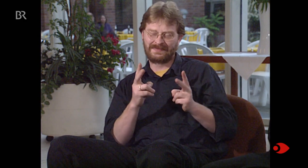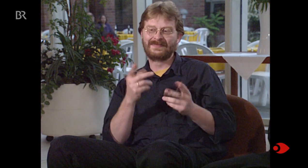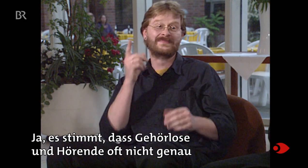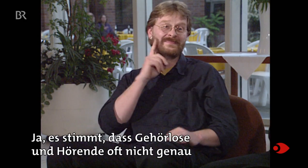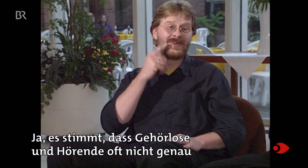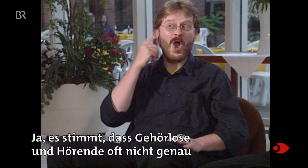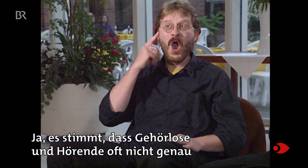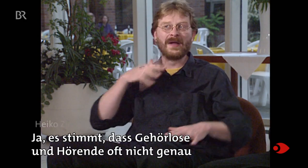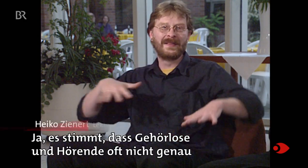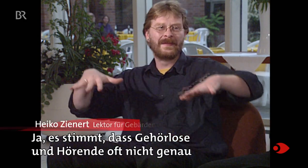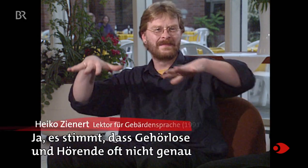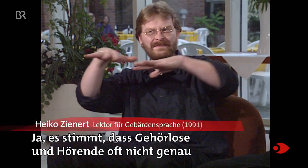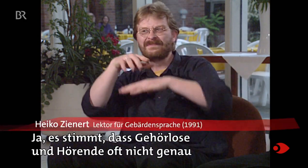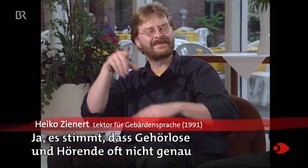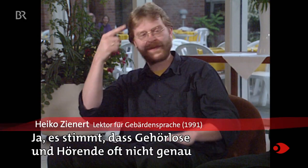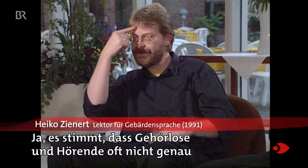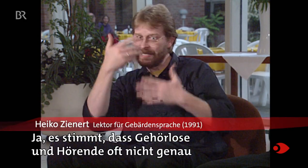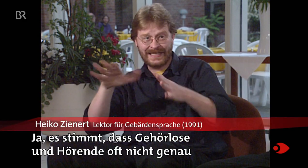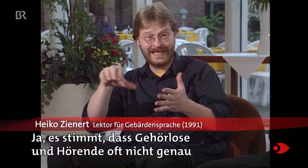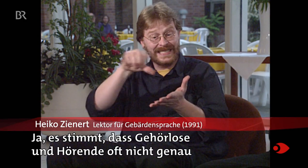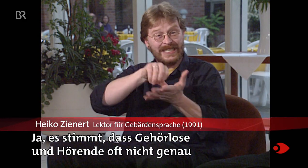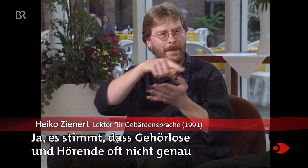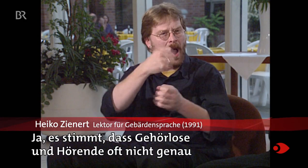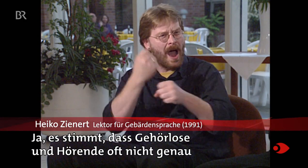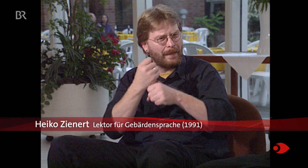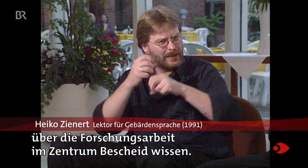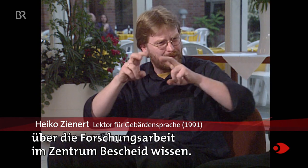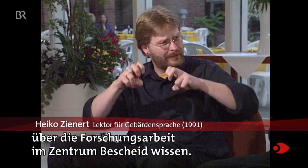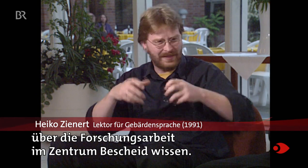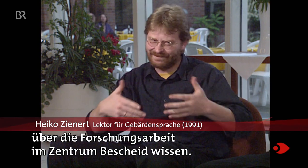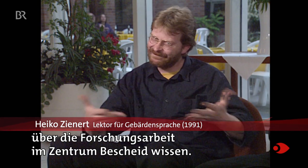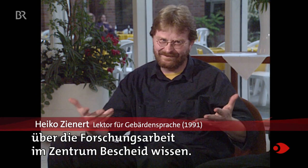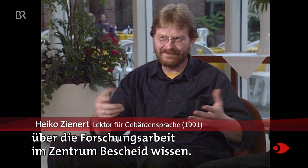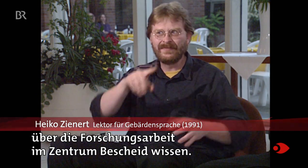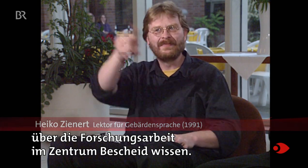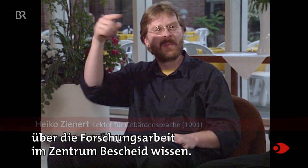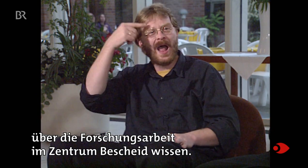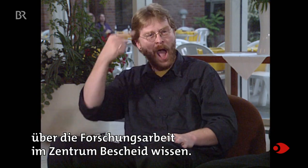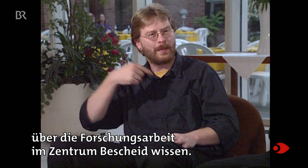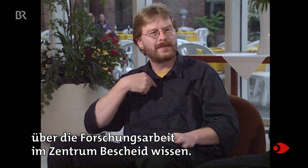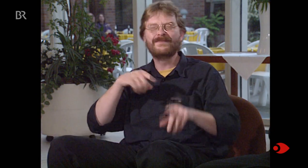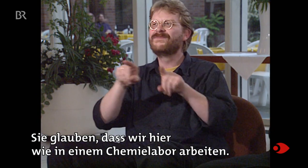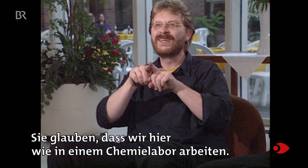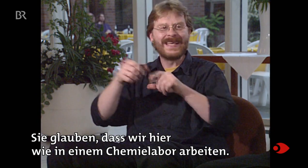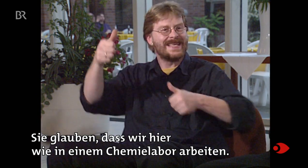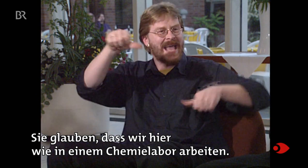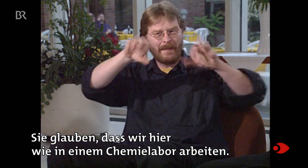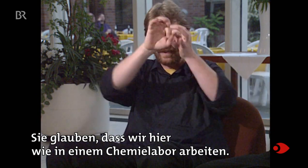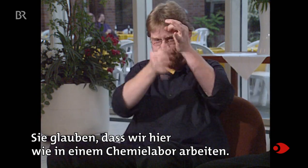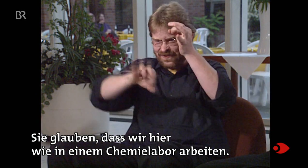Ja, es stimmt, dass Gehörlose und Hörende oft nicht genau über die Forschungsarbeit im Zentrum Bescheid wissen. Sie glauben, dass wir hier wie in